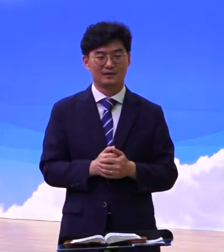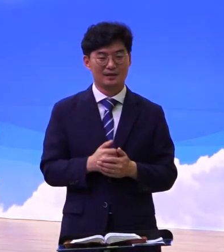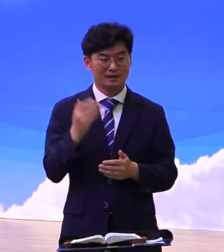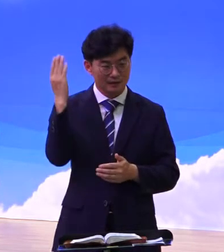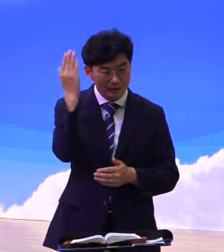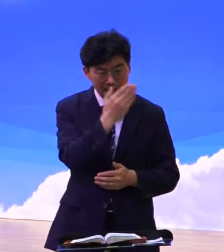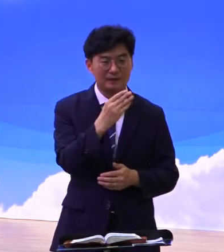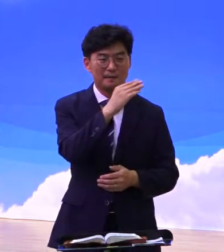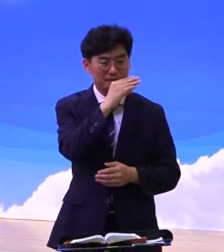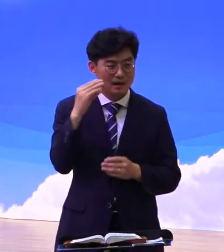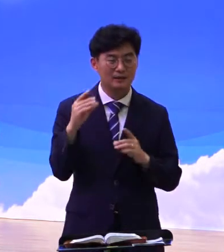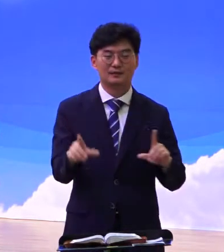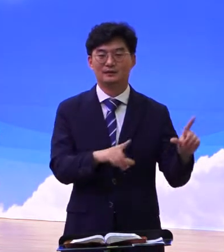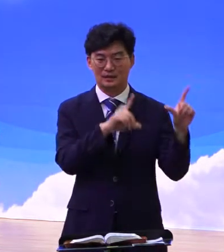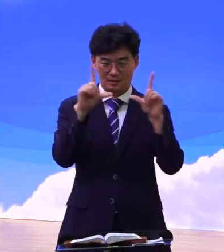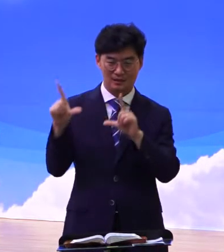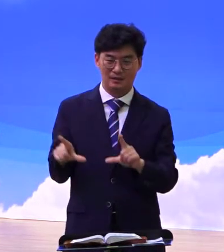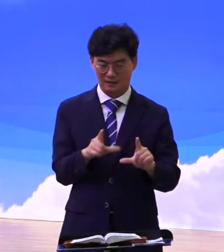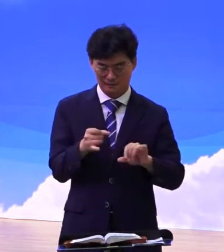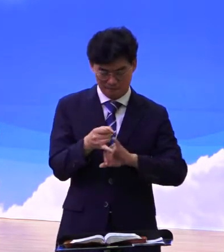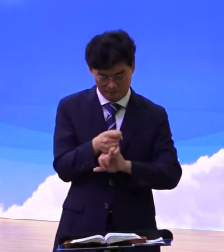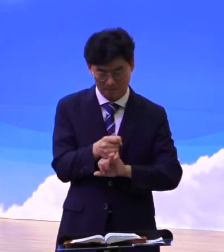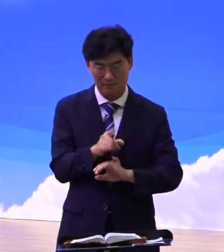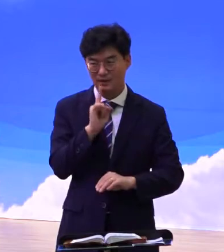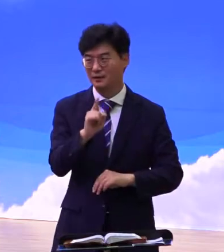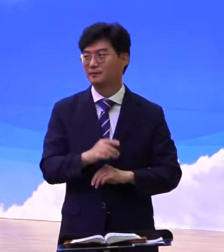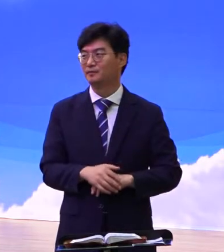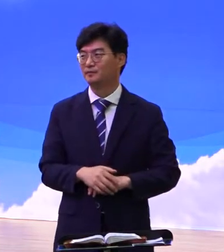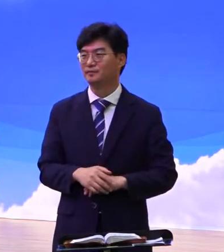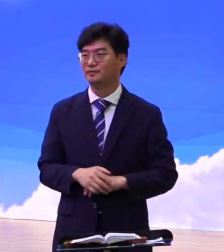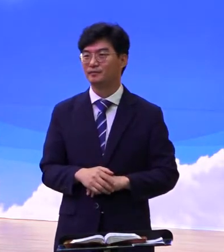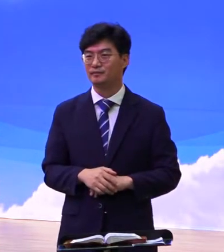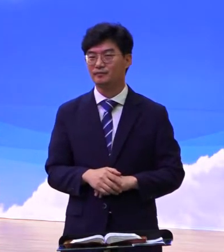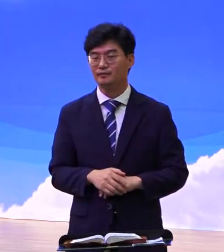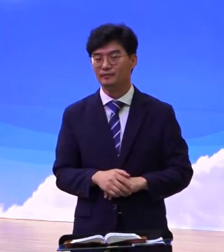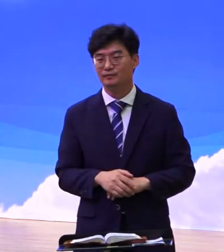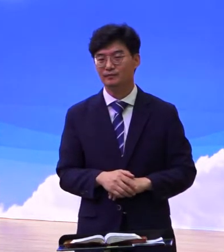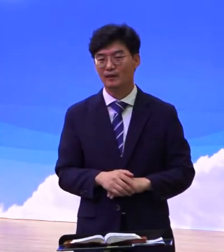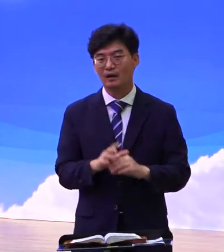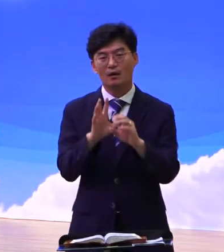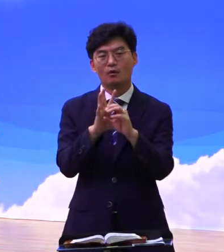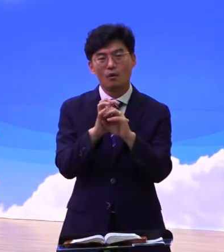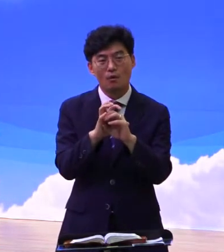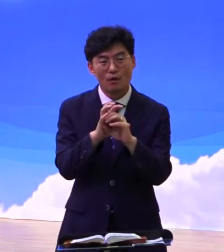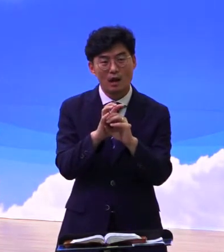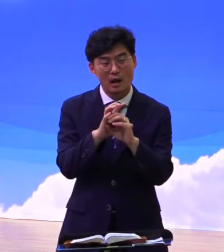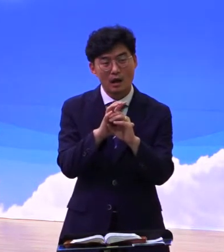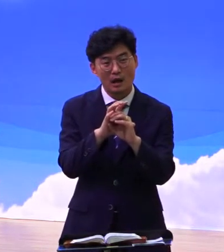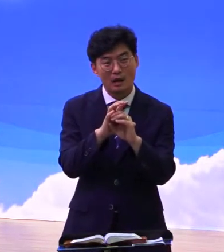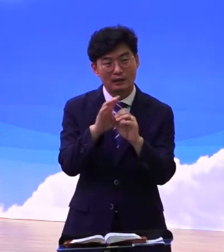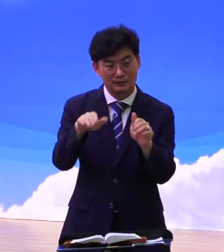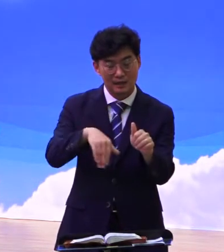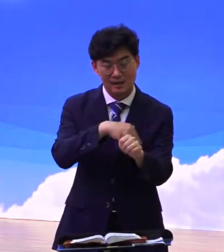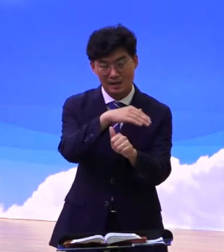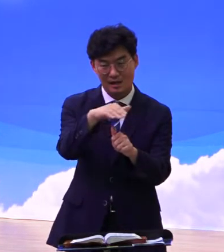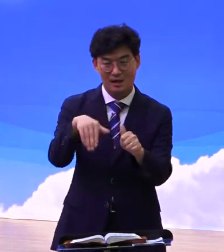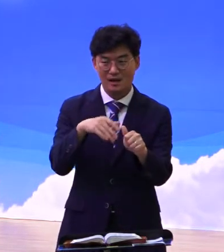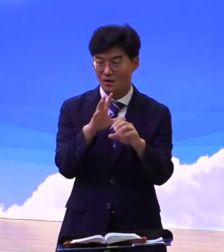전달되어져 와서 제가 가지고 있었던 겁니다. 코로나 상황을 겪으면서 이 코로나